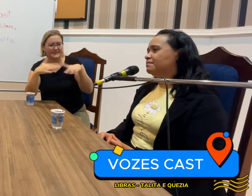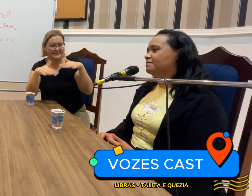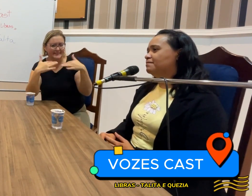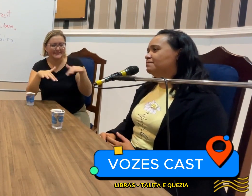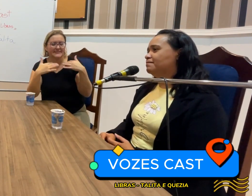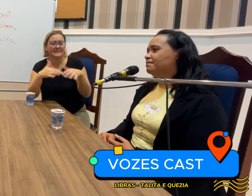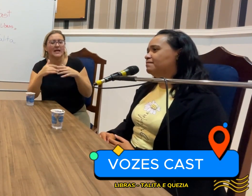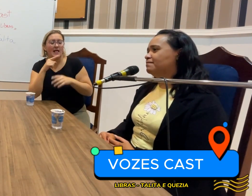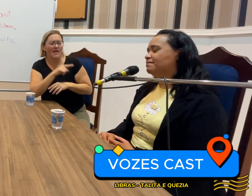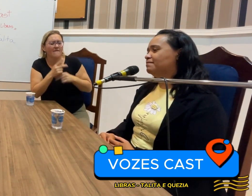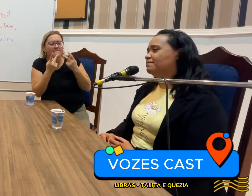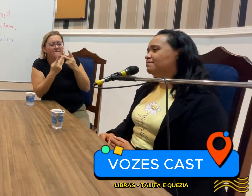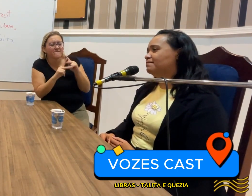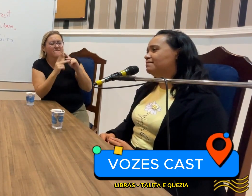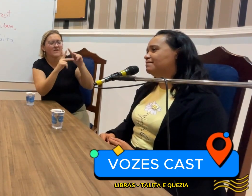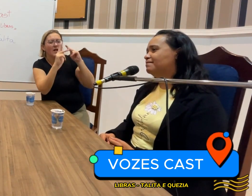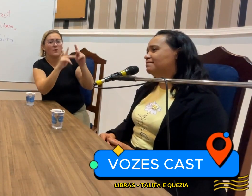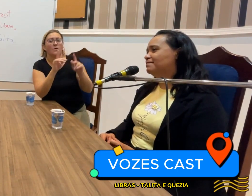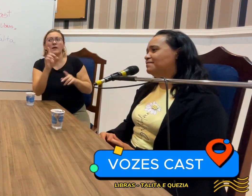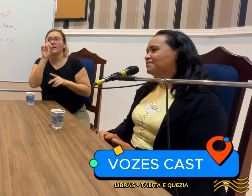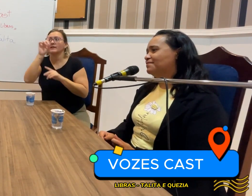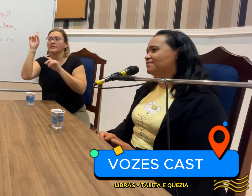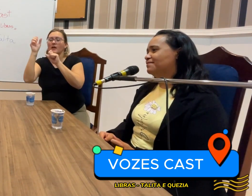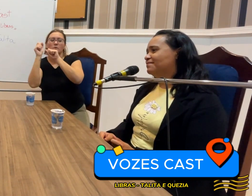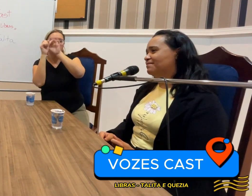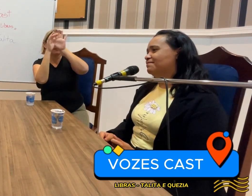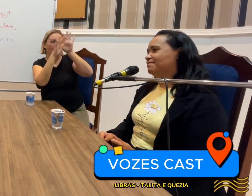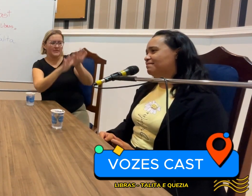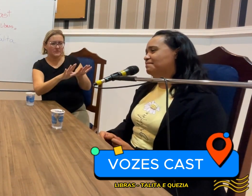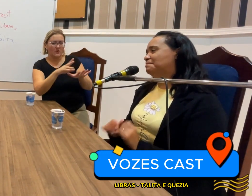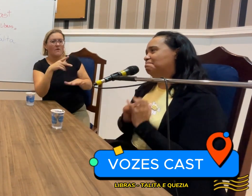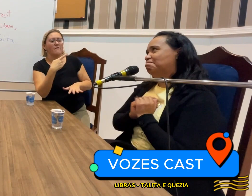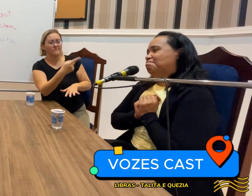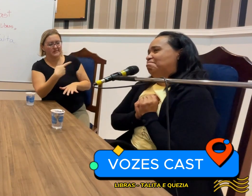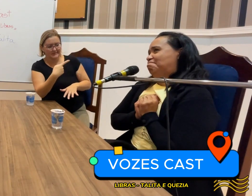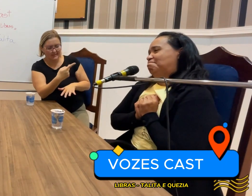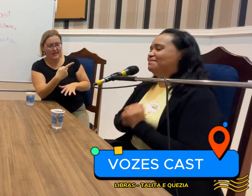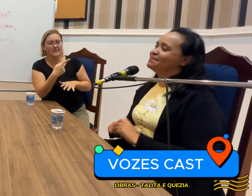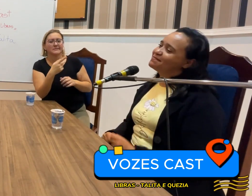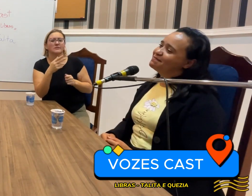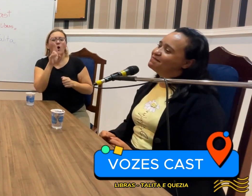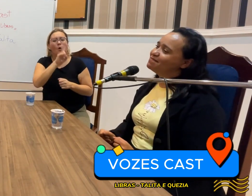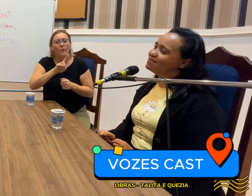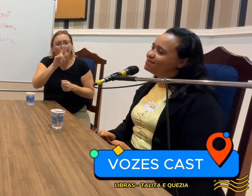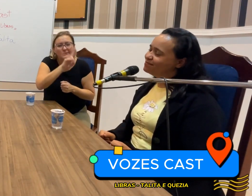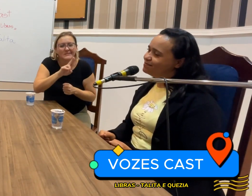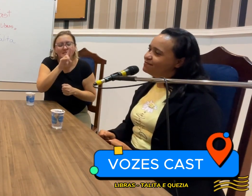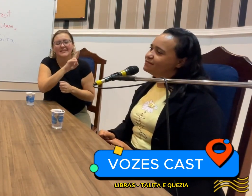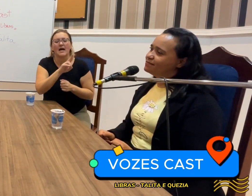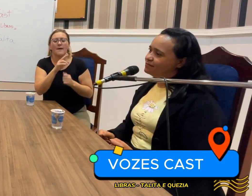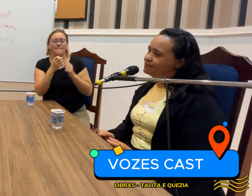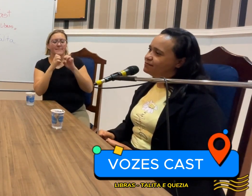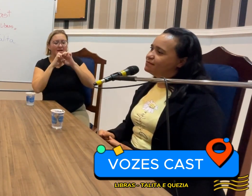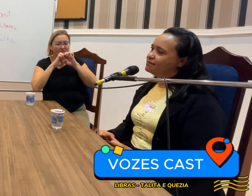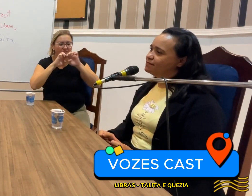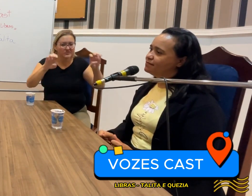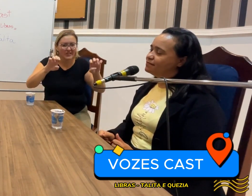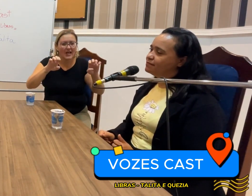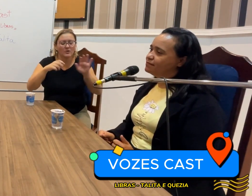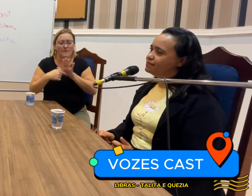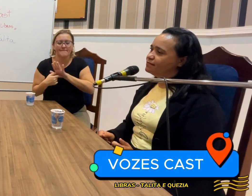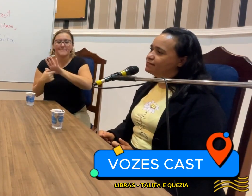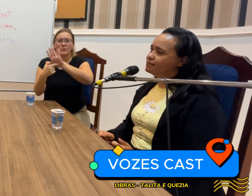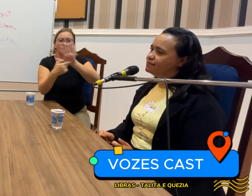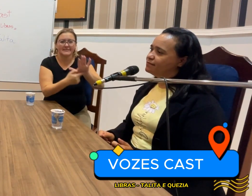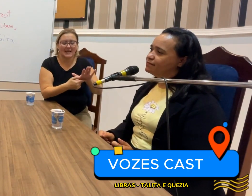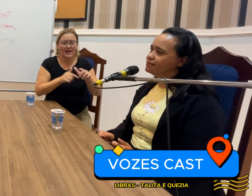rara. Então, que Deus continue usando vocês na obra dele para propagarem o evangelho. E essa